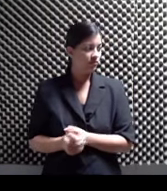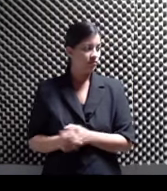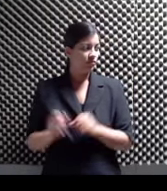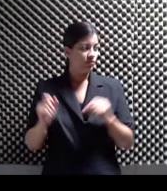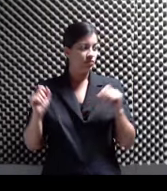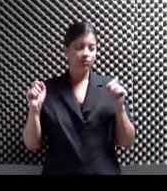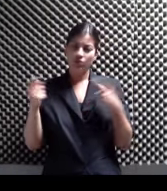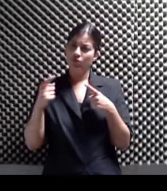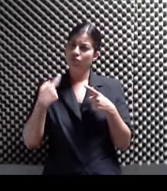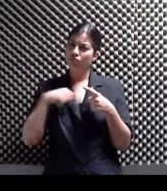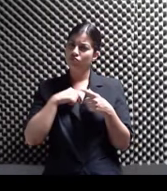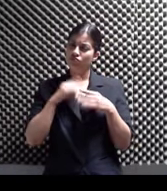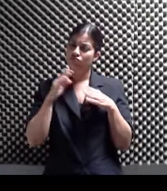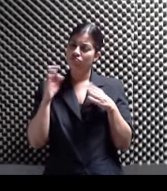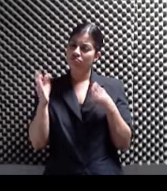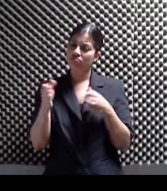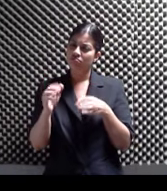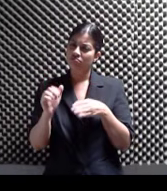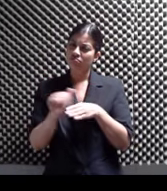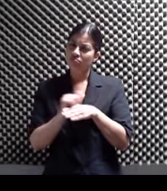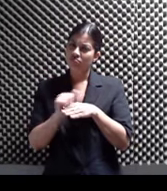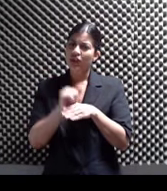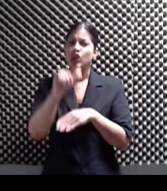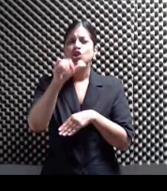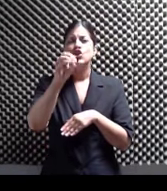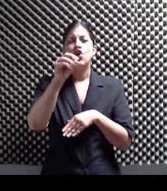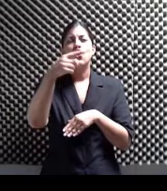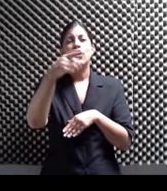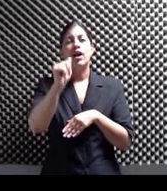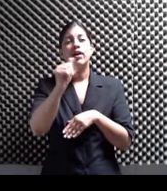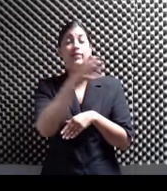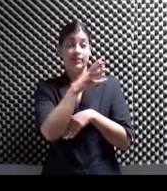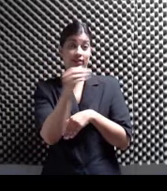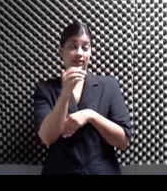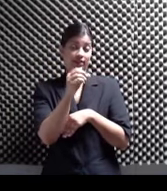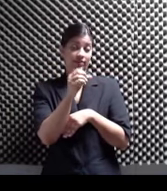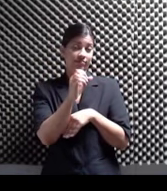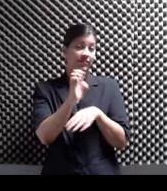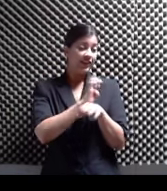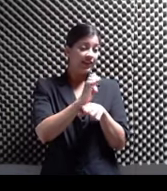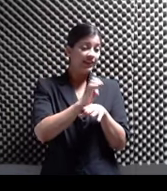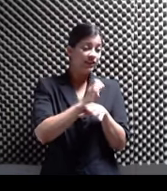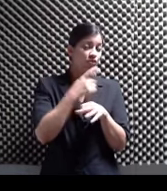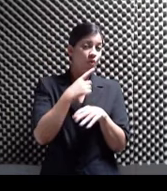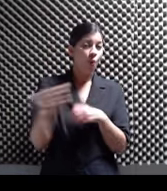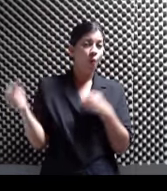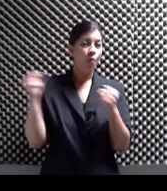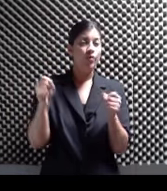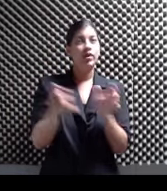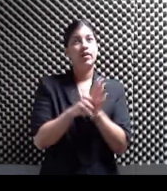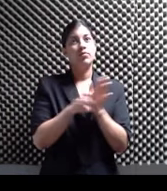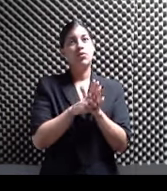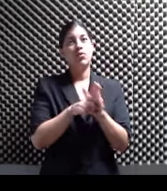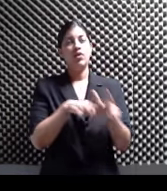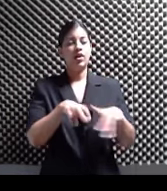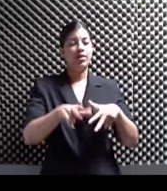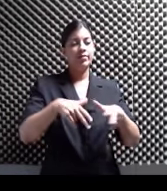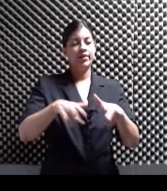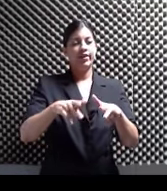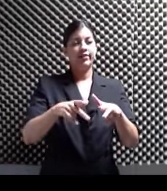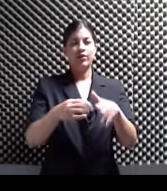pues todo esto lo llevamos a cabo a través de una práctica holística del yoga, y de ejercicios de empoderamiento como caminatas sobre